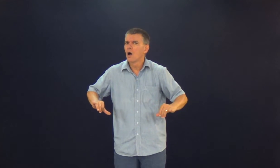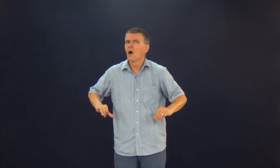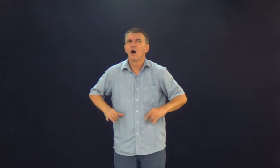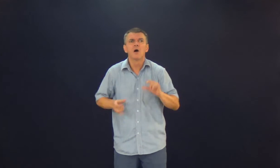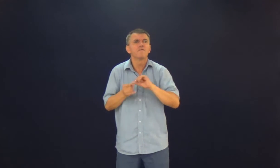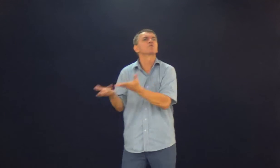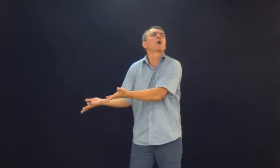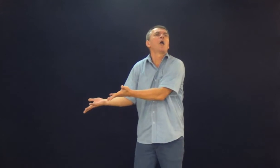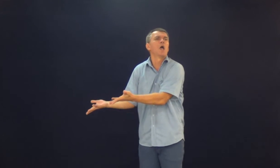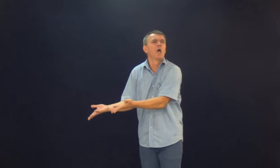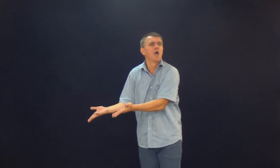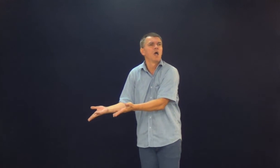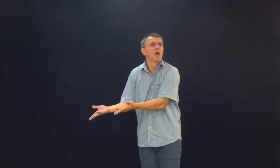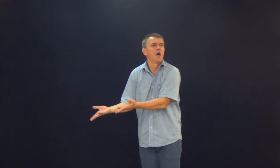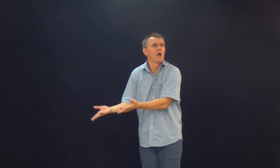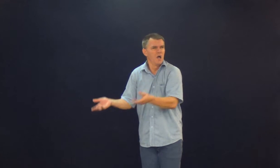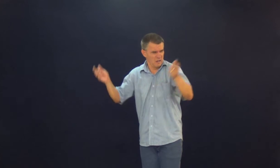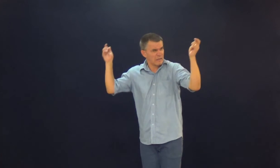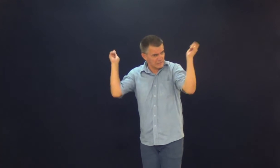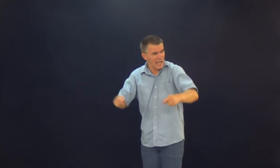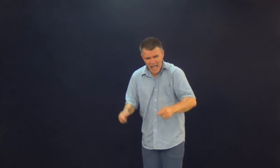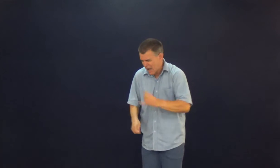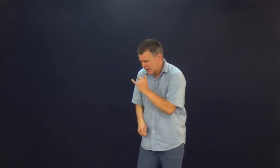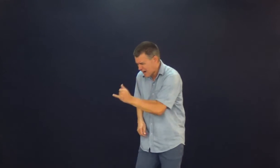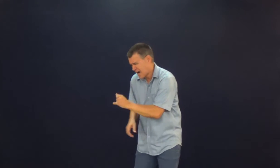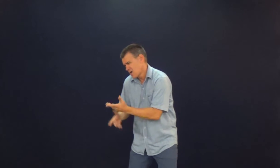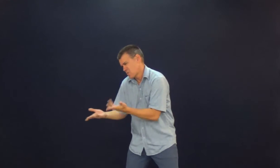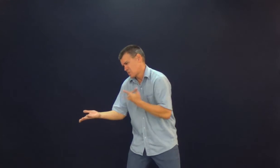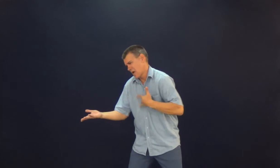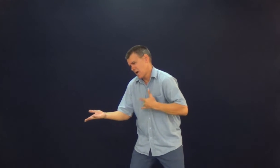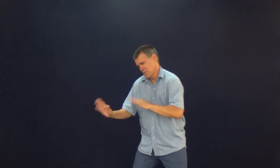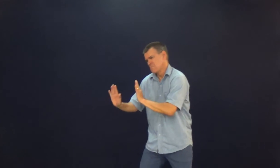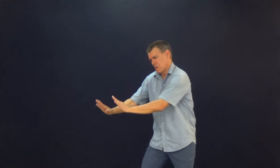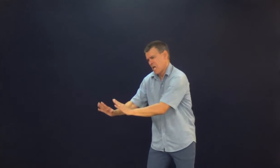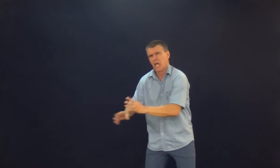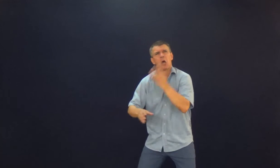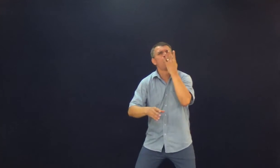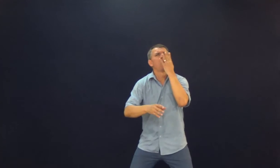objetiva vida super boa vai acabar sofrendo pra sempre